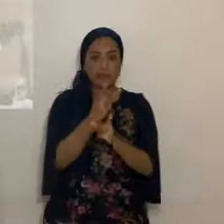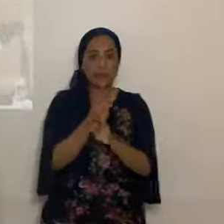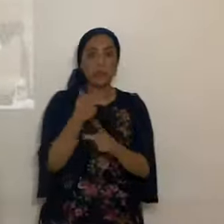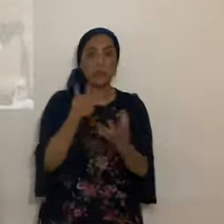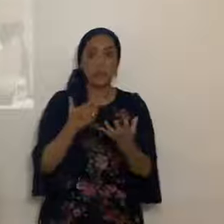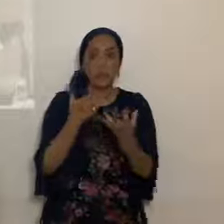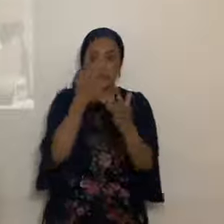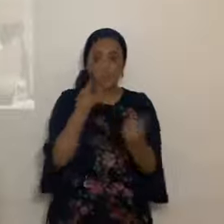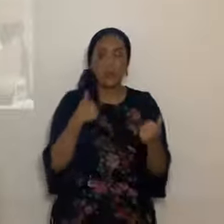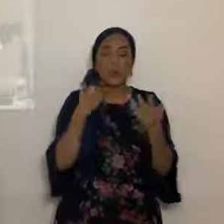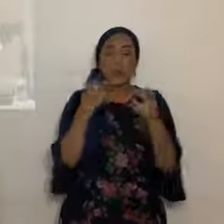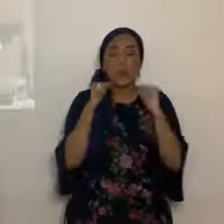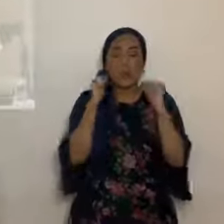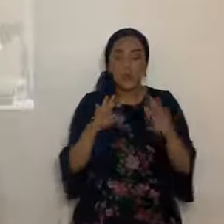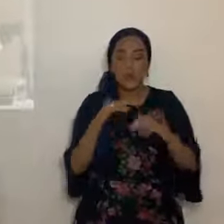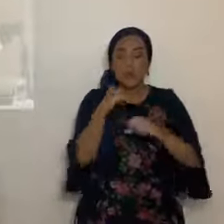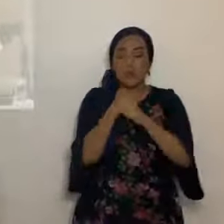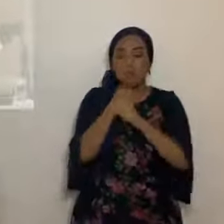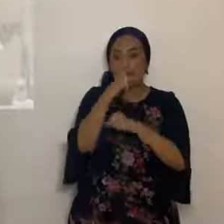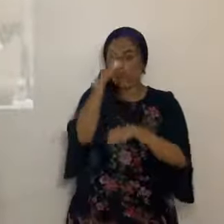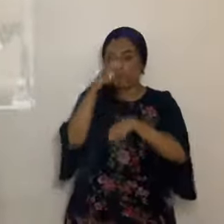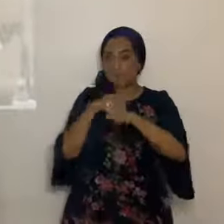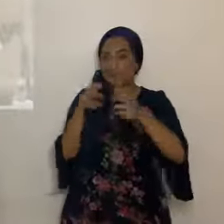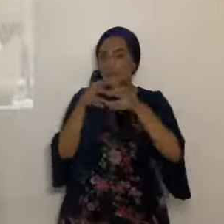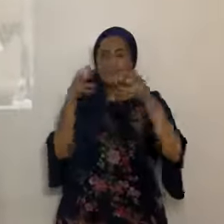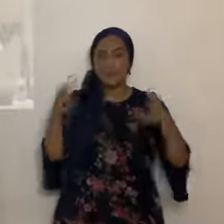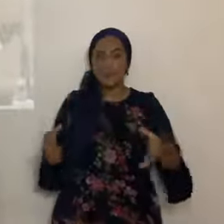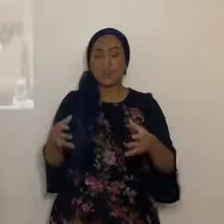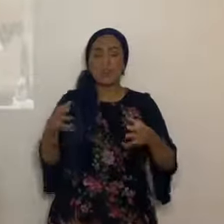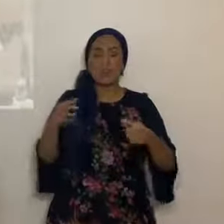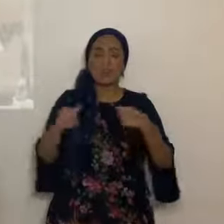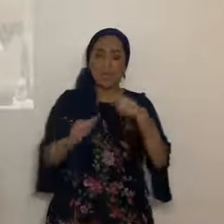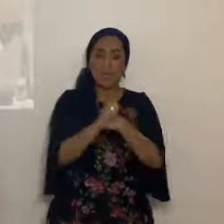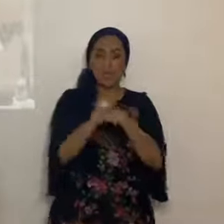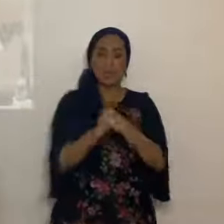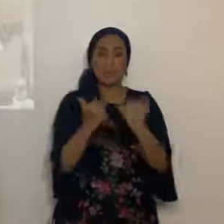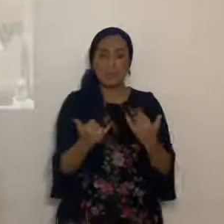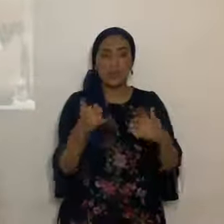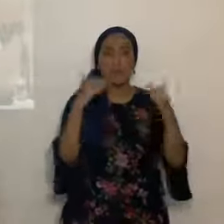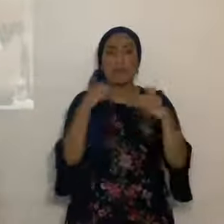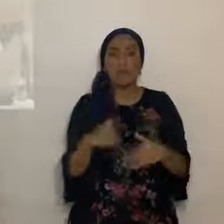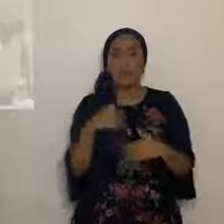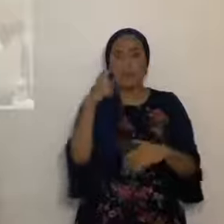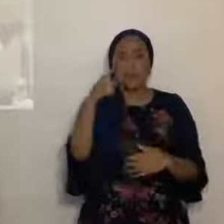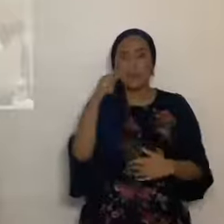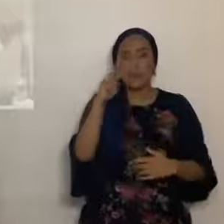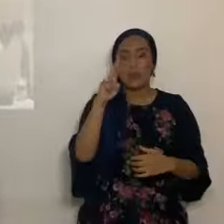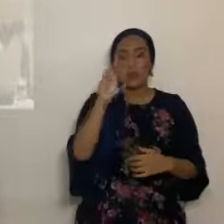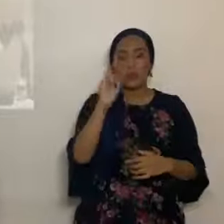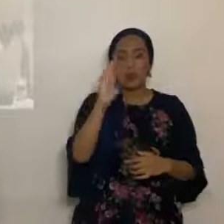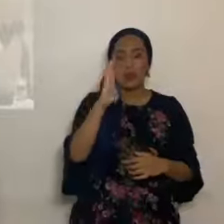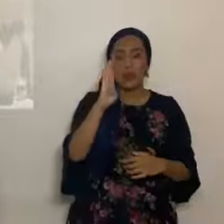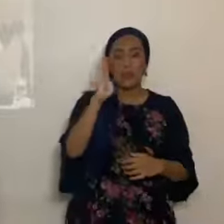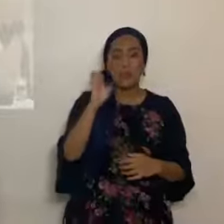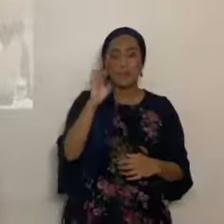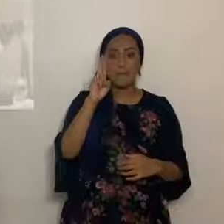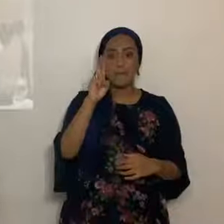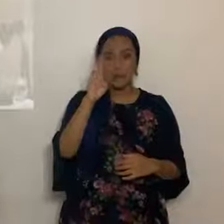sanidad y queremos bendición y protección porque los tiempos ya están muy fuertes, muy duros. Proverbios 16, verso 18.